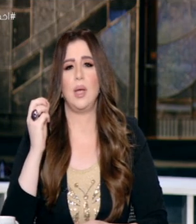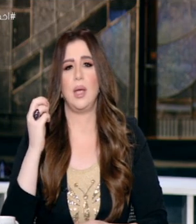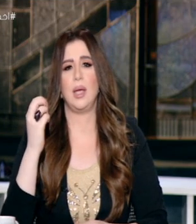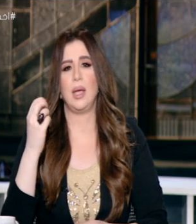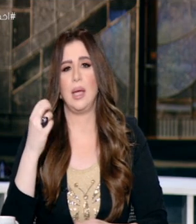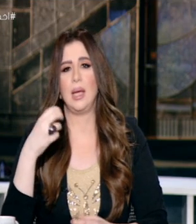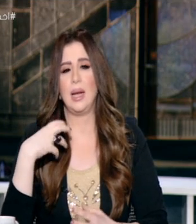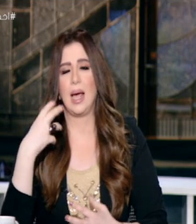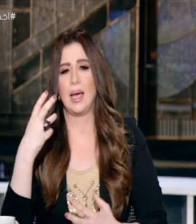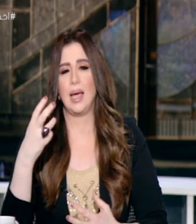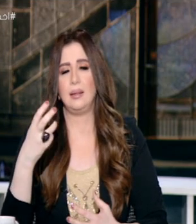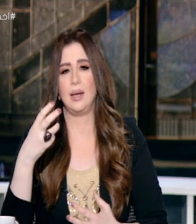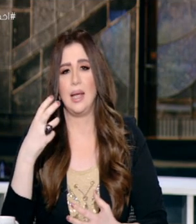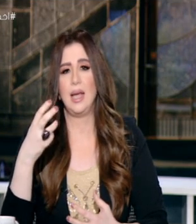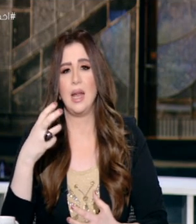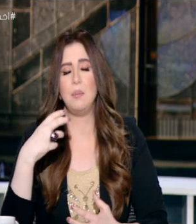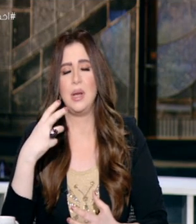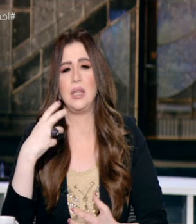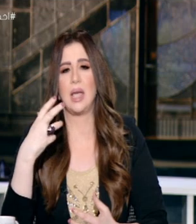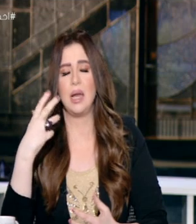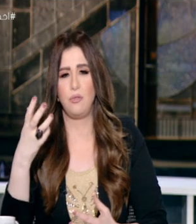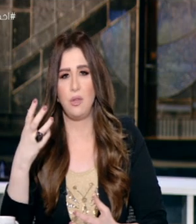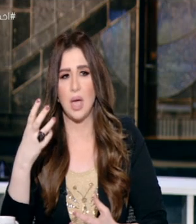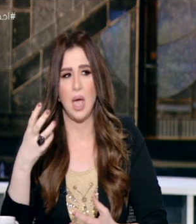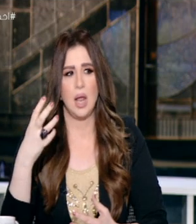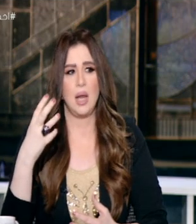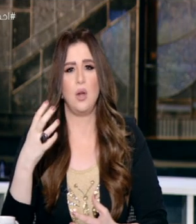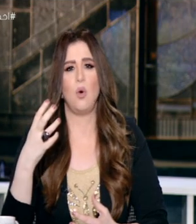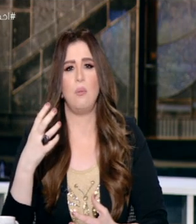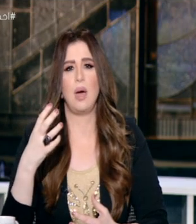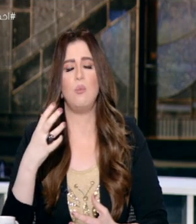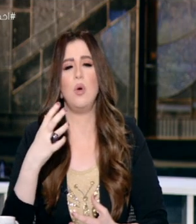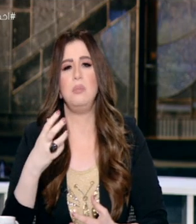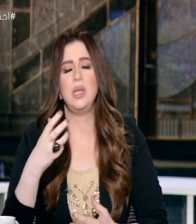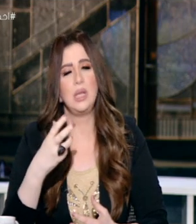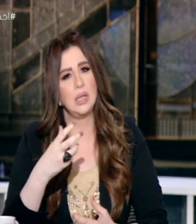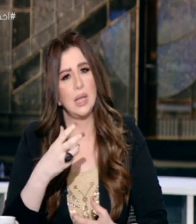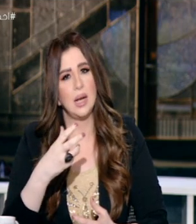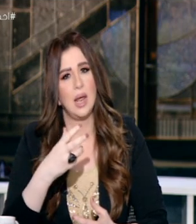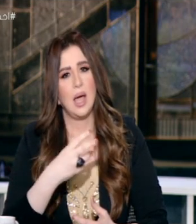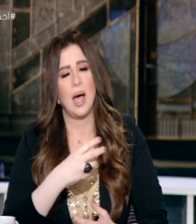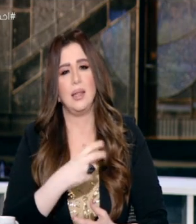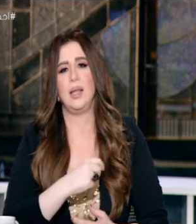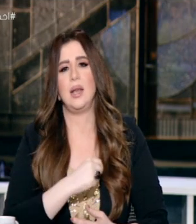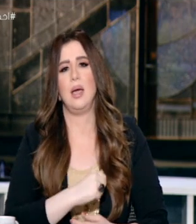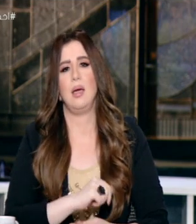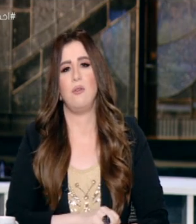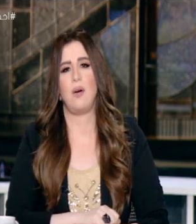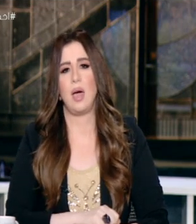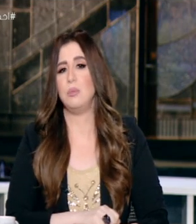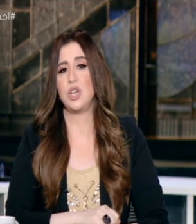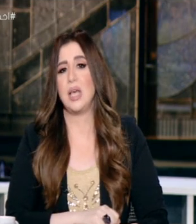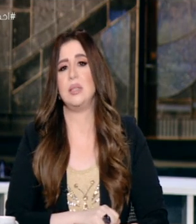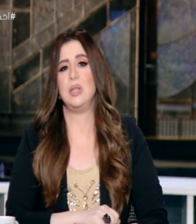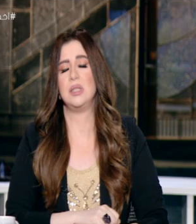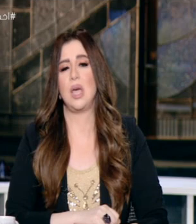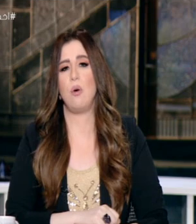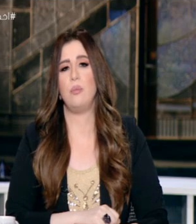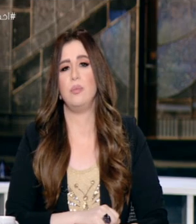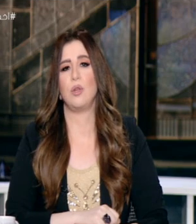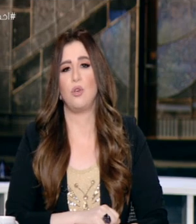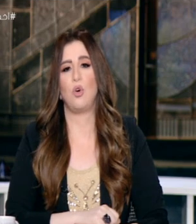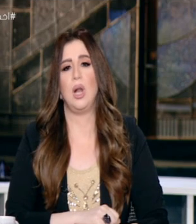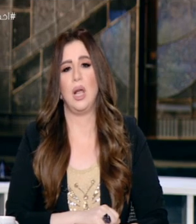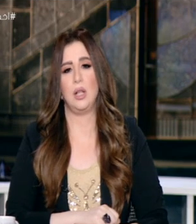ويعرفوا الحاجات اللي احنا بنتكلم فيها، لأن هم مهمين جدا عندنا فمش لازم